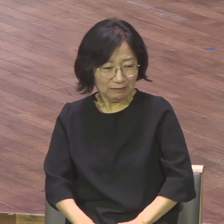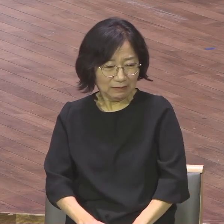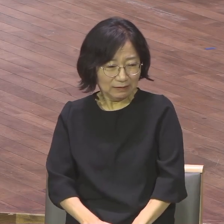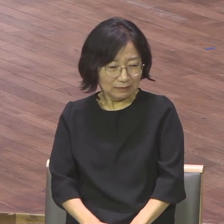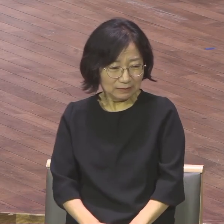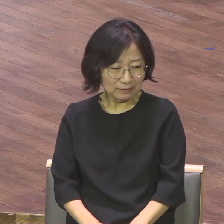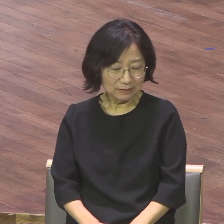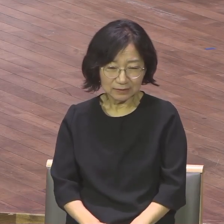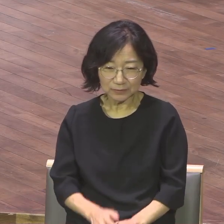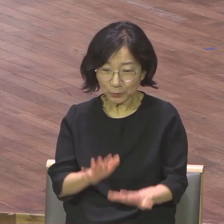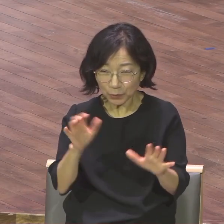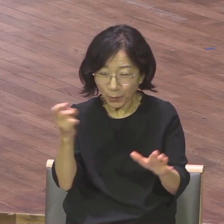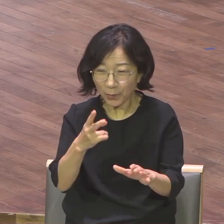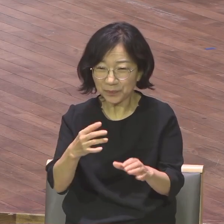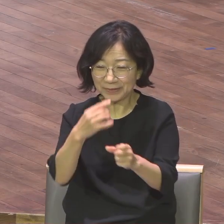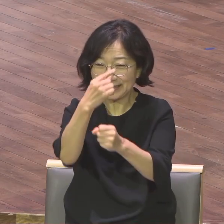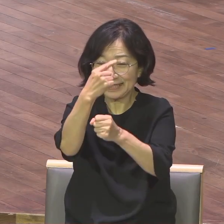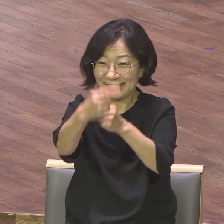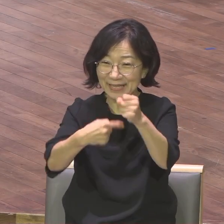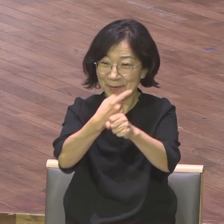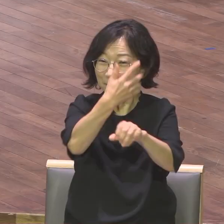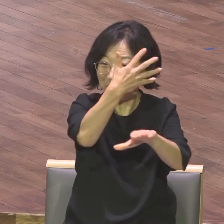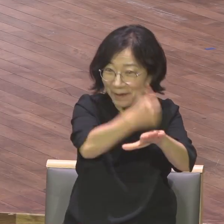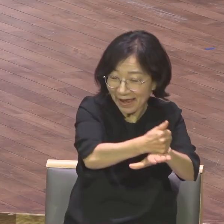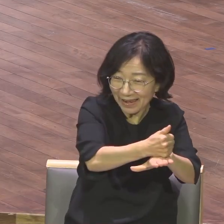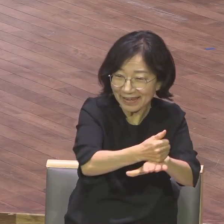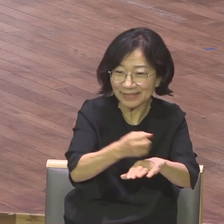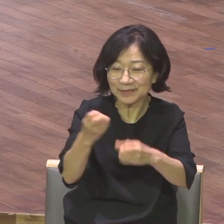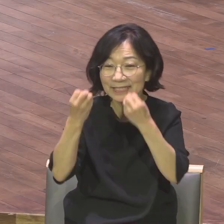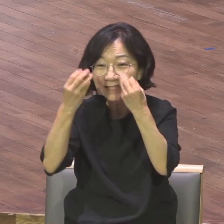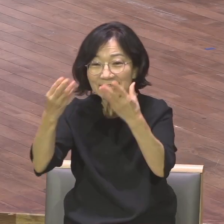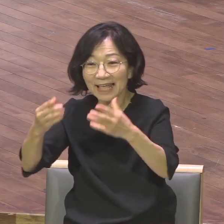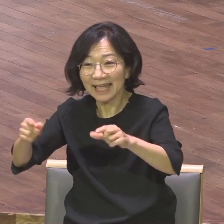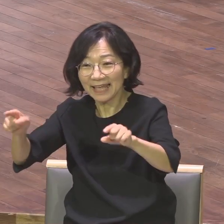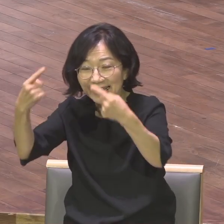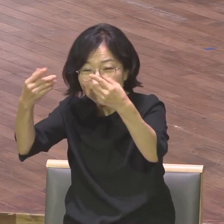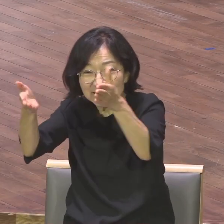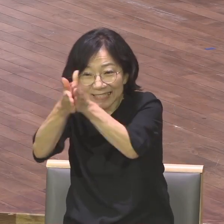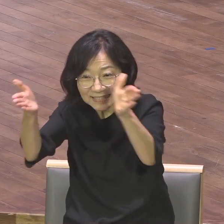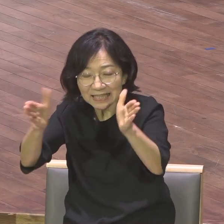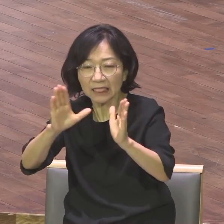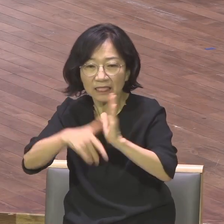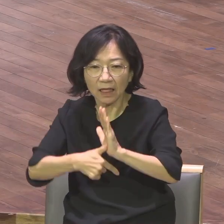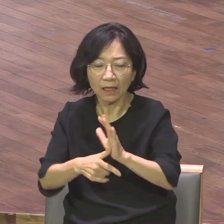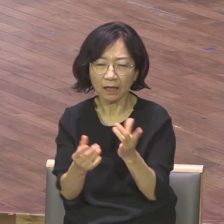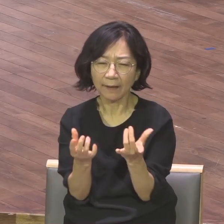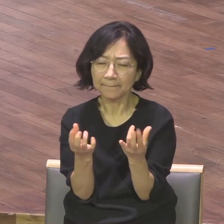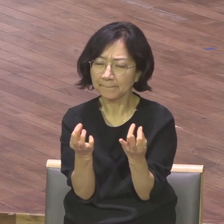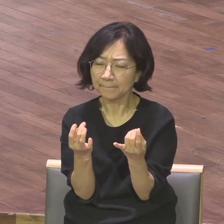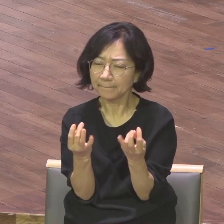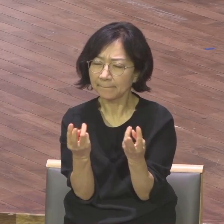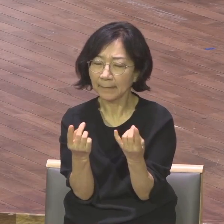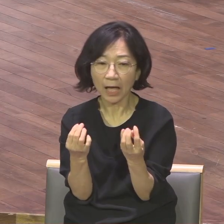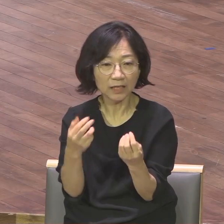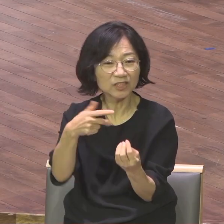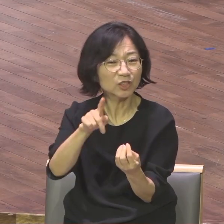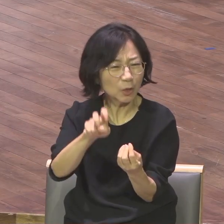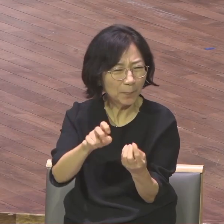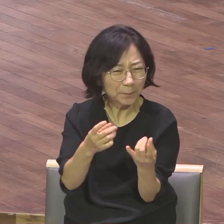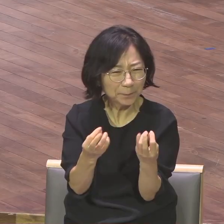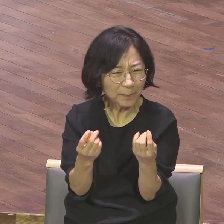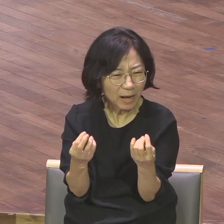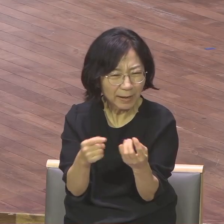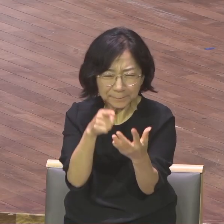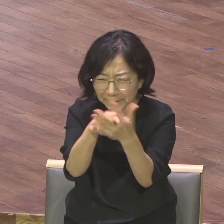뭐 연말 연세가 되면 아예 그냥 당연한 듯이 점 보는 그런 내용이 주로 나오죠. 이것을